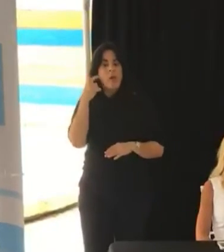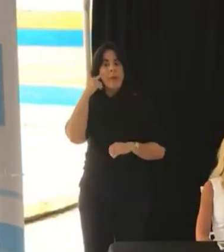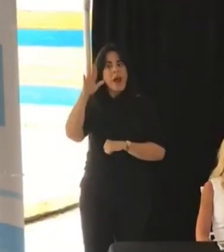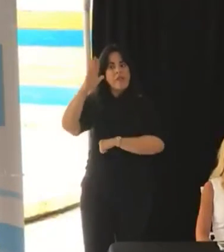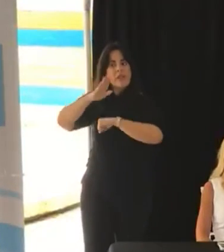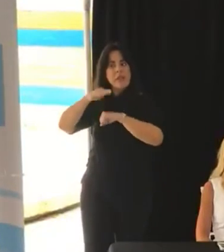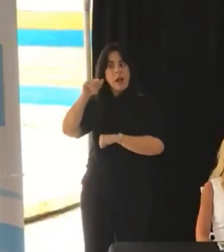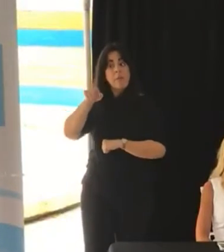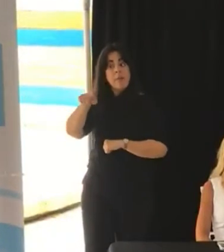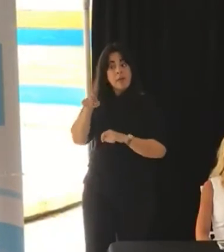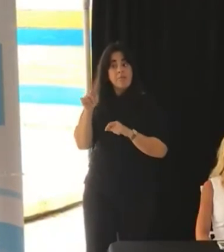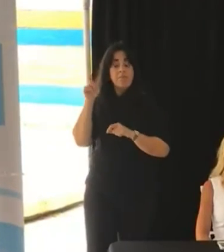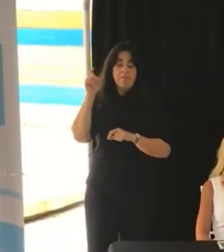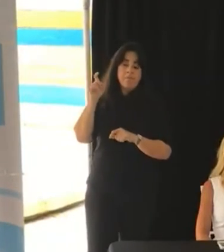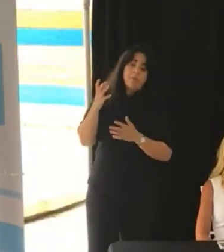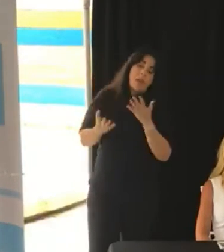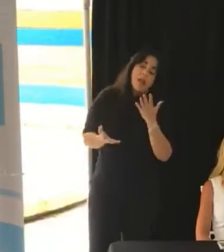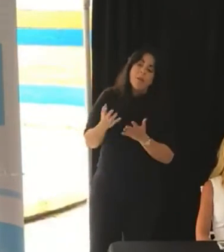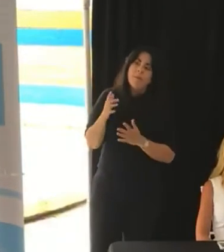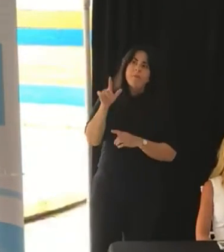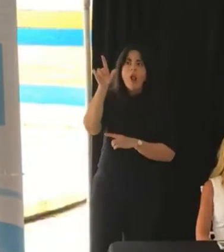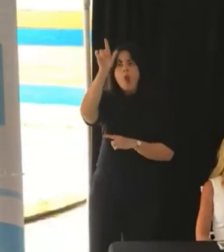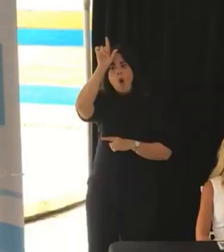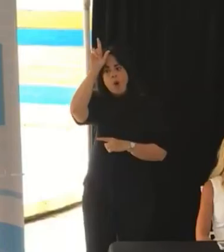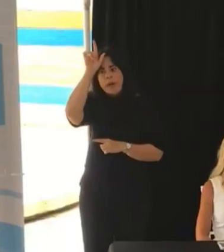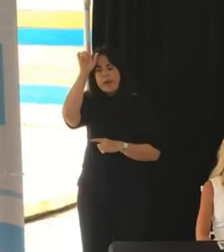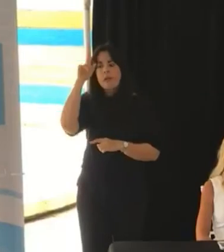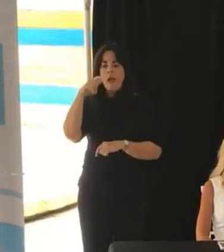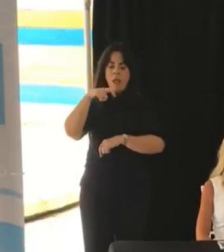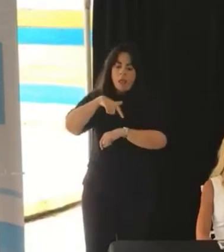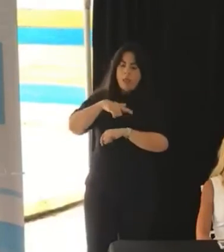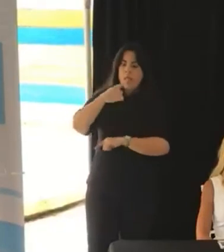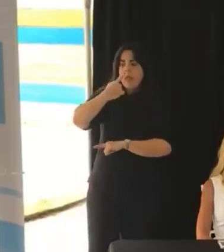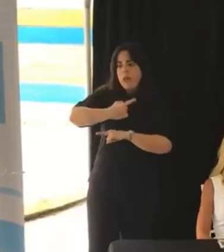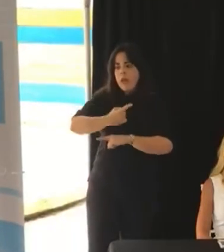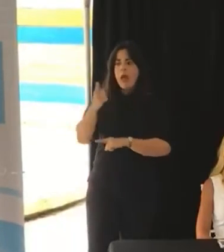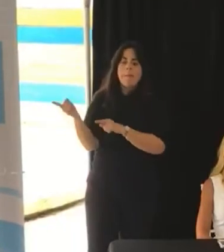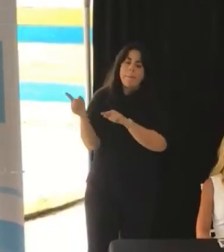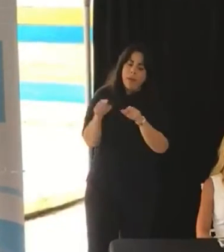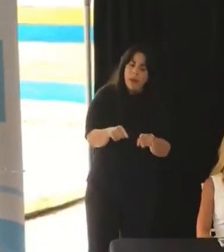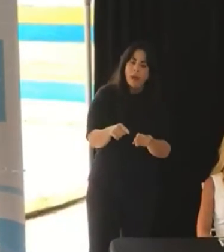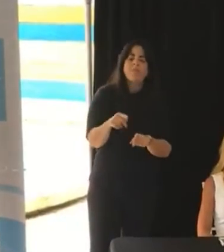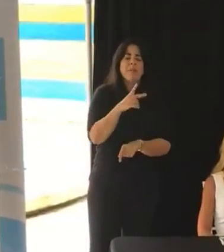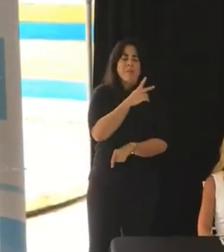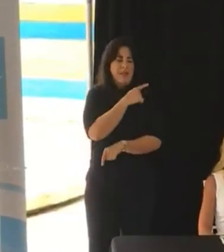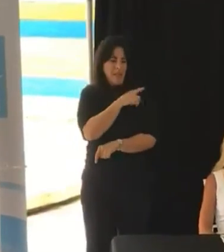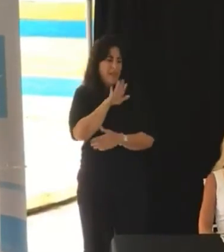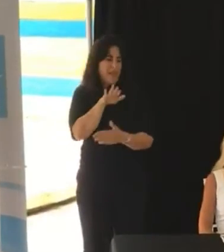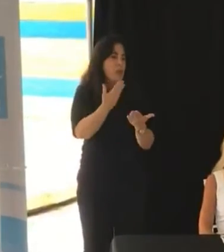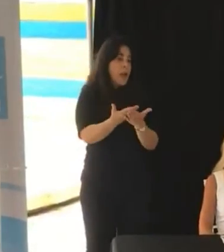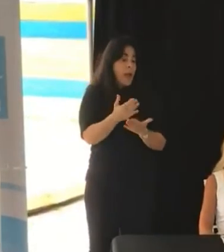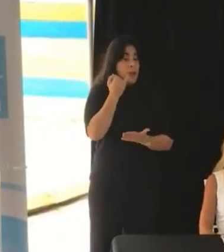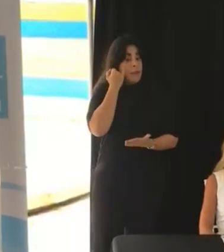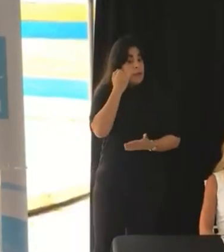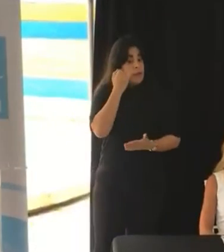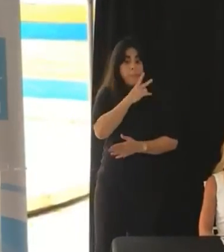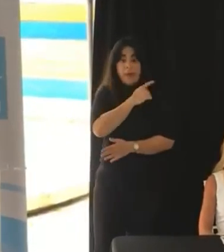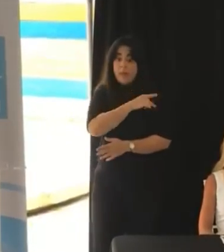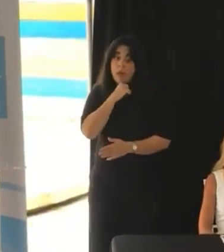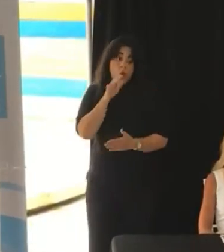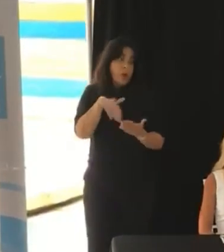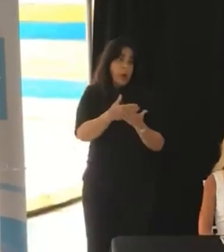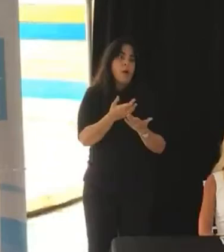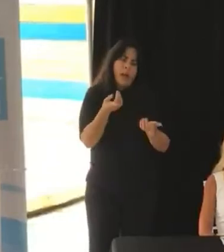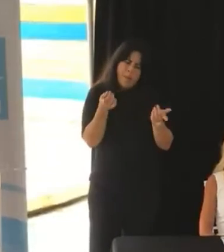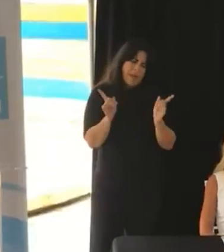toca, por decirle, en Loíza, tal día, venga, y el paciente llega. Si ese paciente no llega, que se ha dado